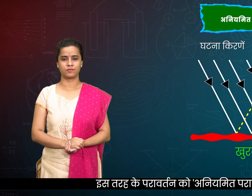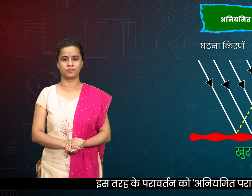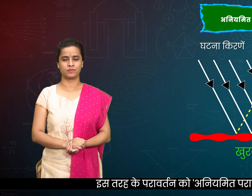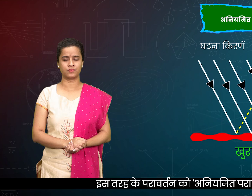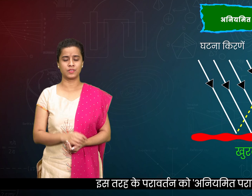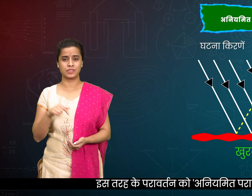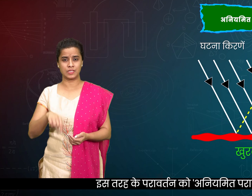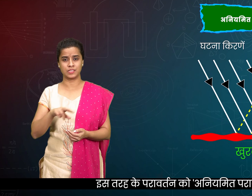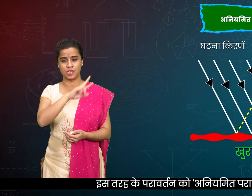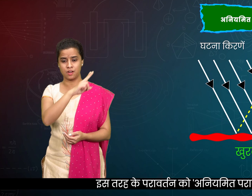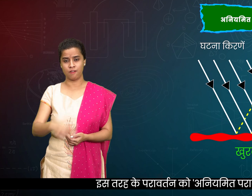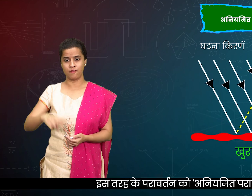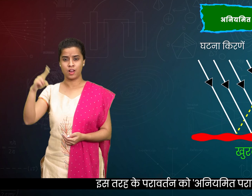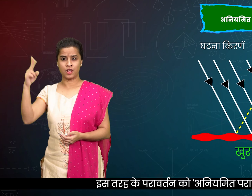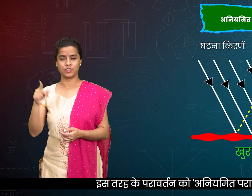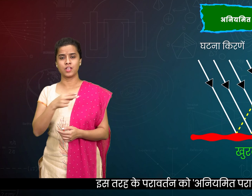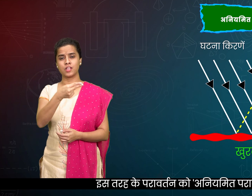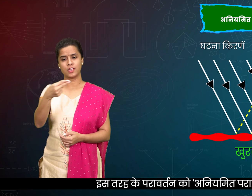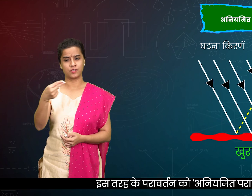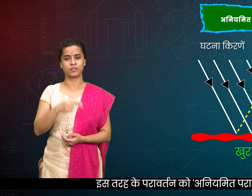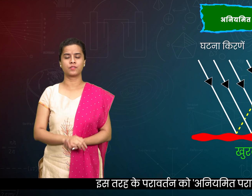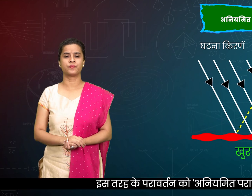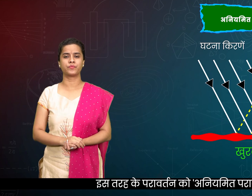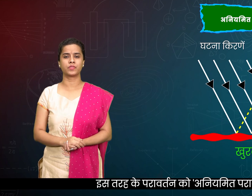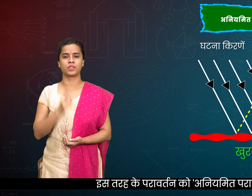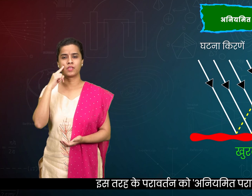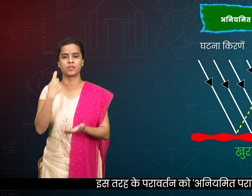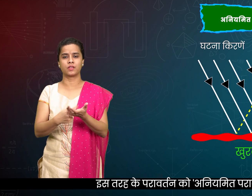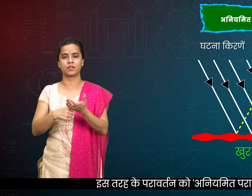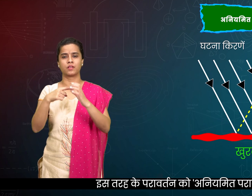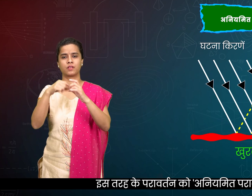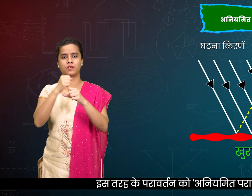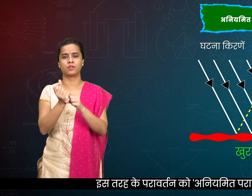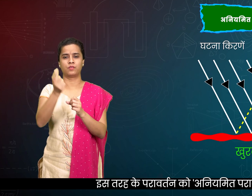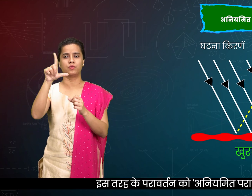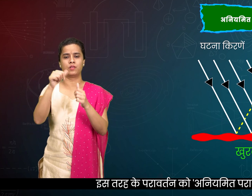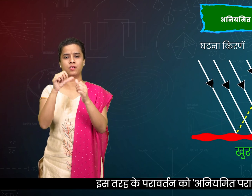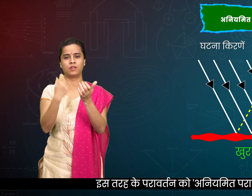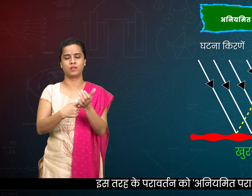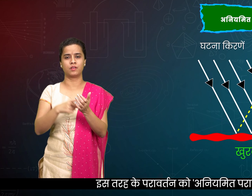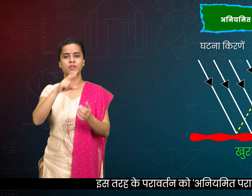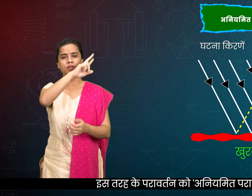इस तरह के परावर्तन को अनियमित परावर्तन